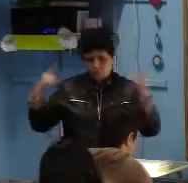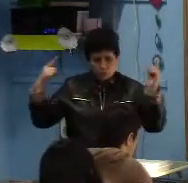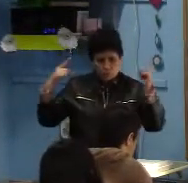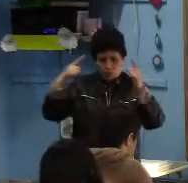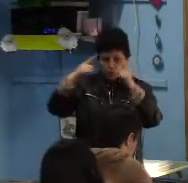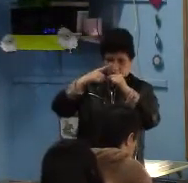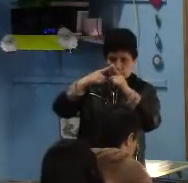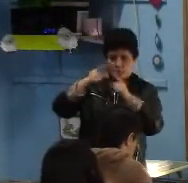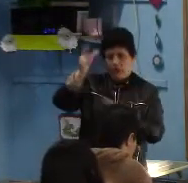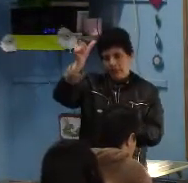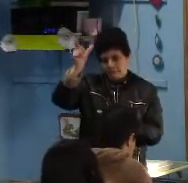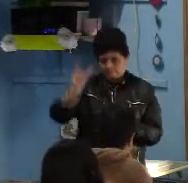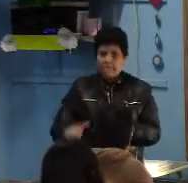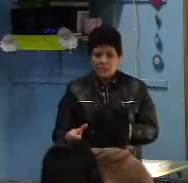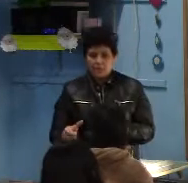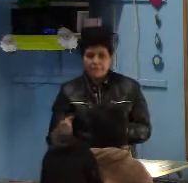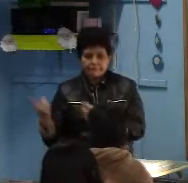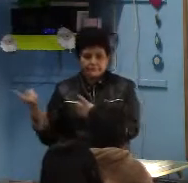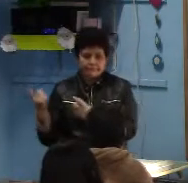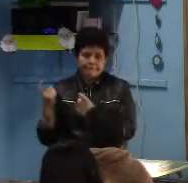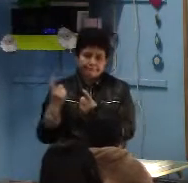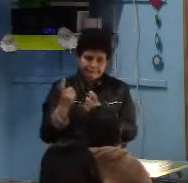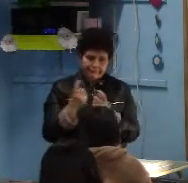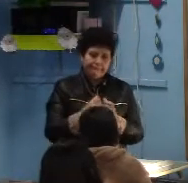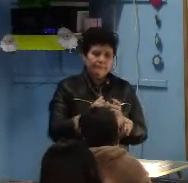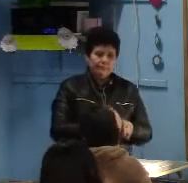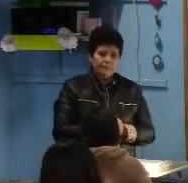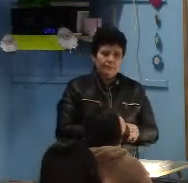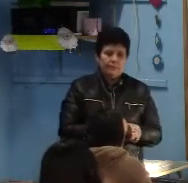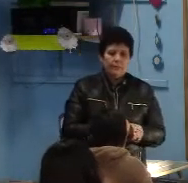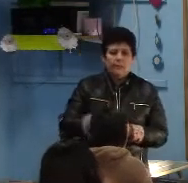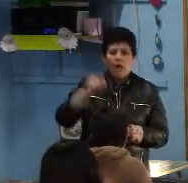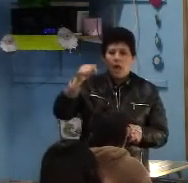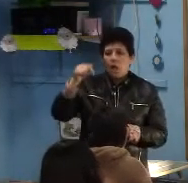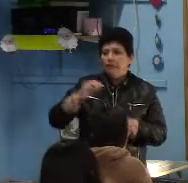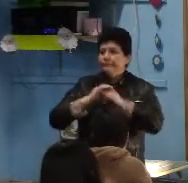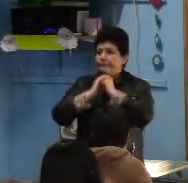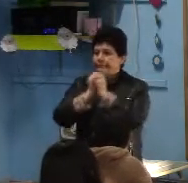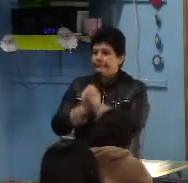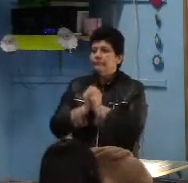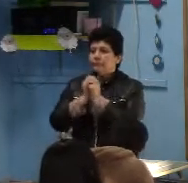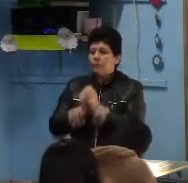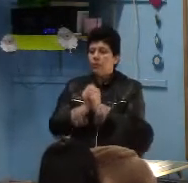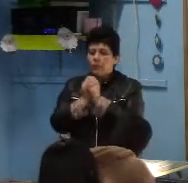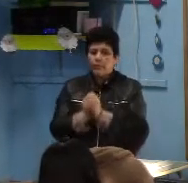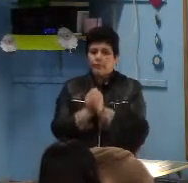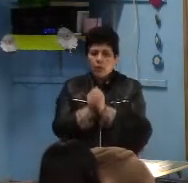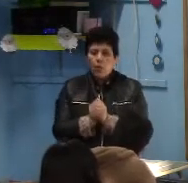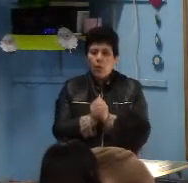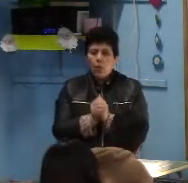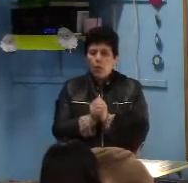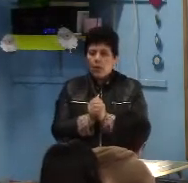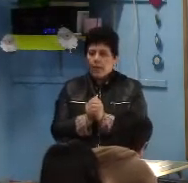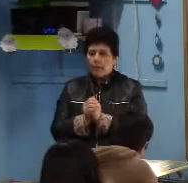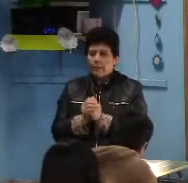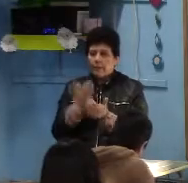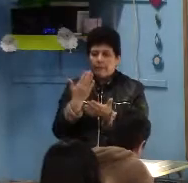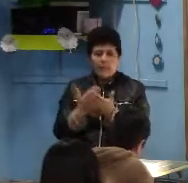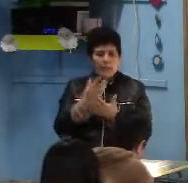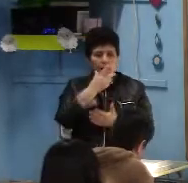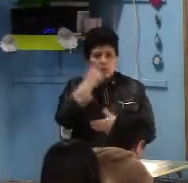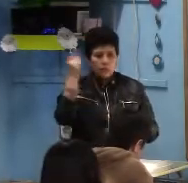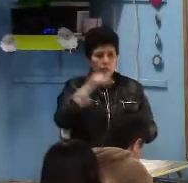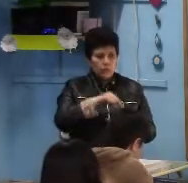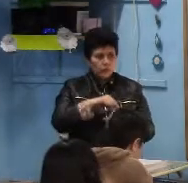hay sordo ciego. Sí, hay un gran desafío. Así que bueno, vamos a orar y vamos a seguir pidiendo a Dios que nos guíe en este...